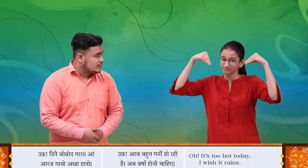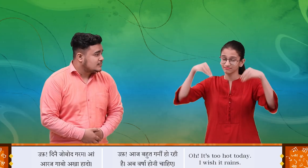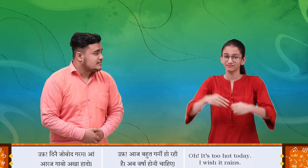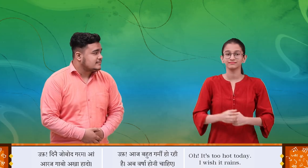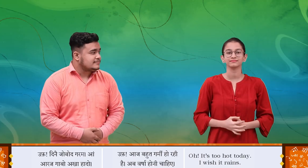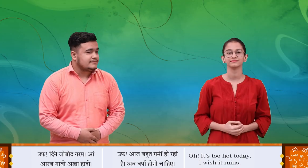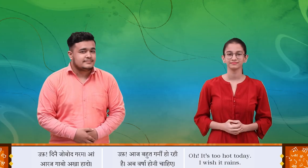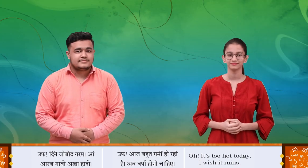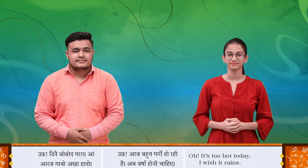गाबो अखा हादो।